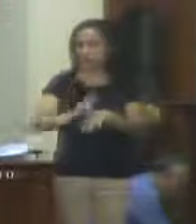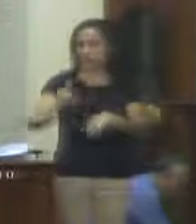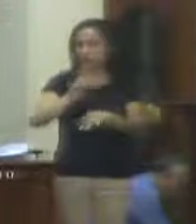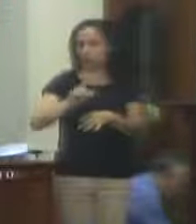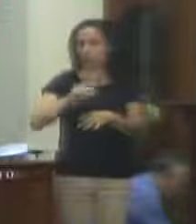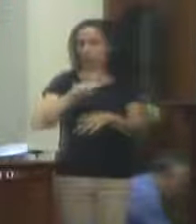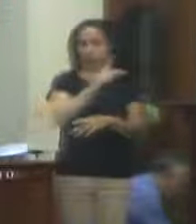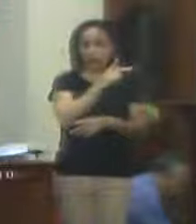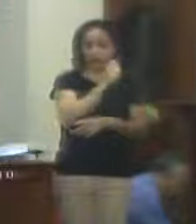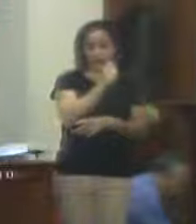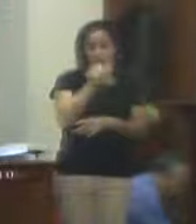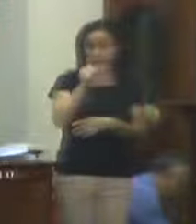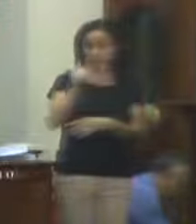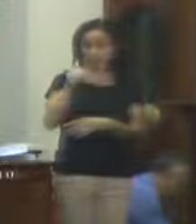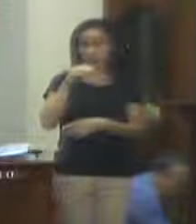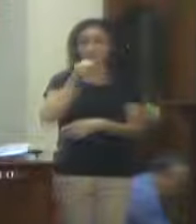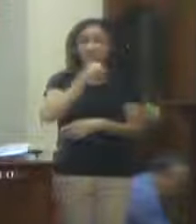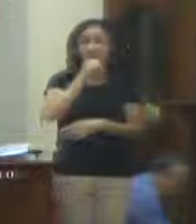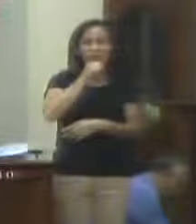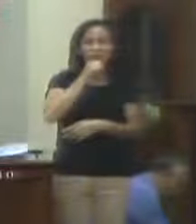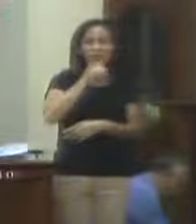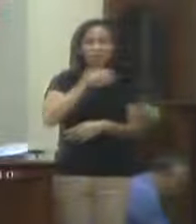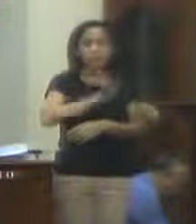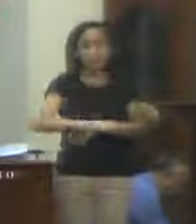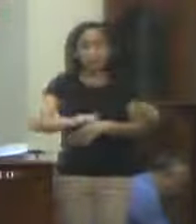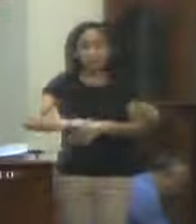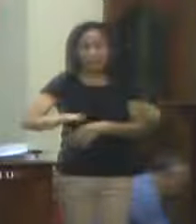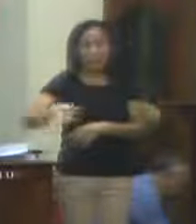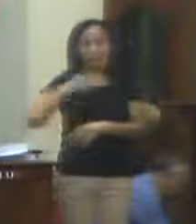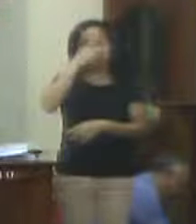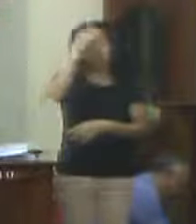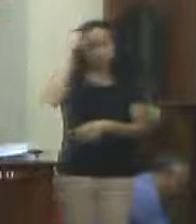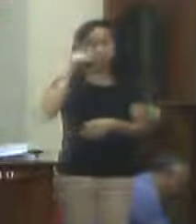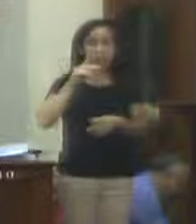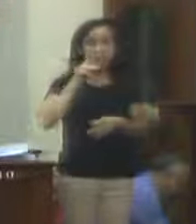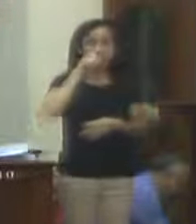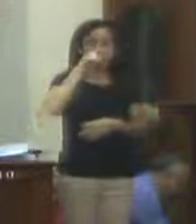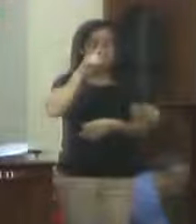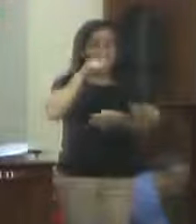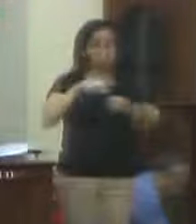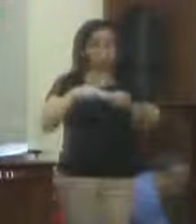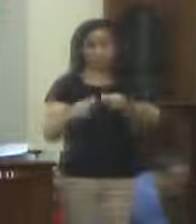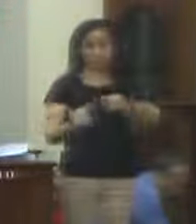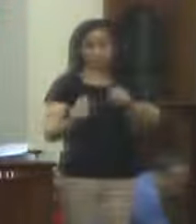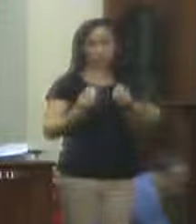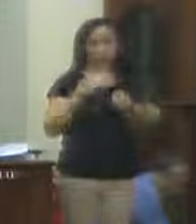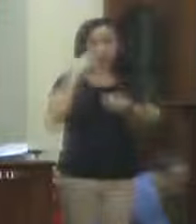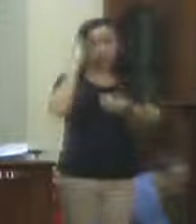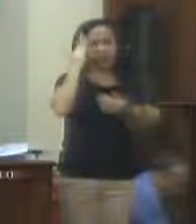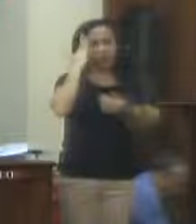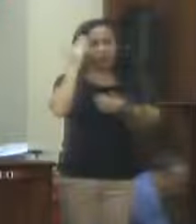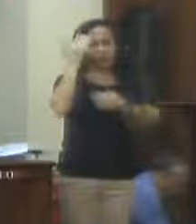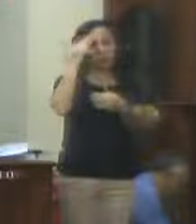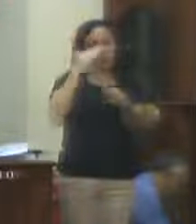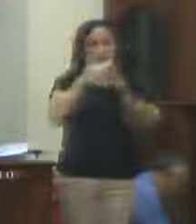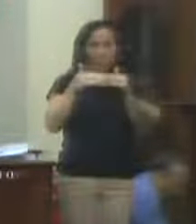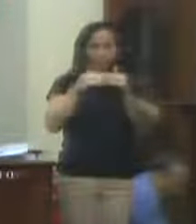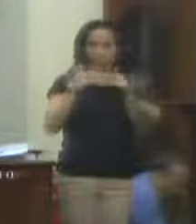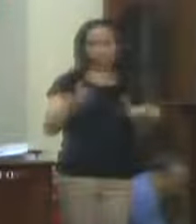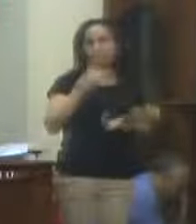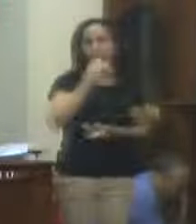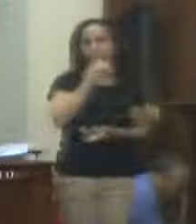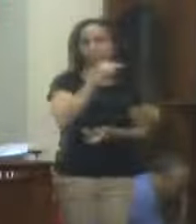vezes crianças, idosos, pessoas com dificuldade de locomoção e riscos de acidente. Assim, na certeza de que o assunto merecerá especial atenção, Vossa Senhoria,